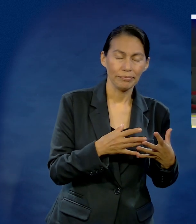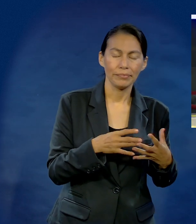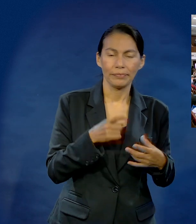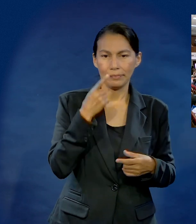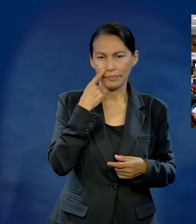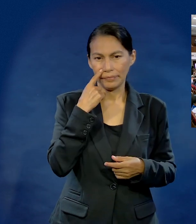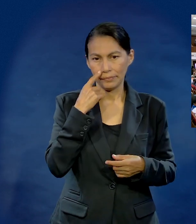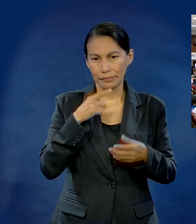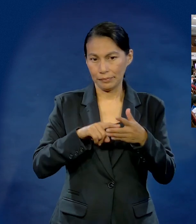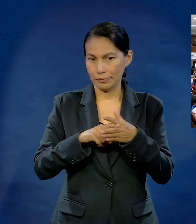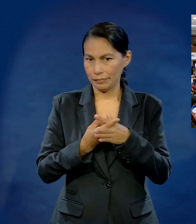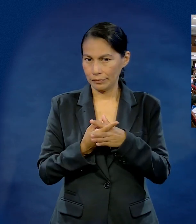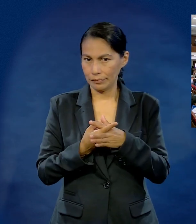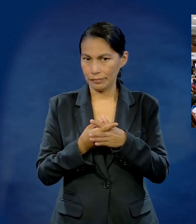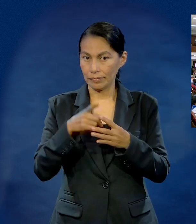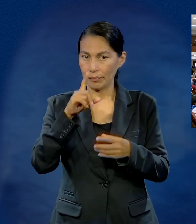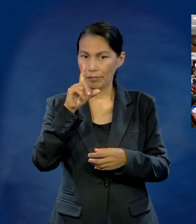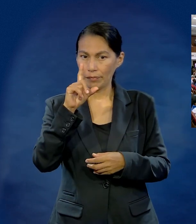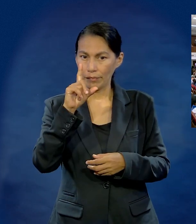Dios.